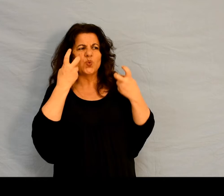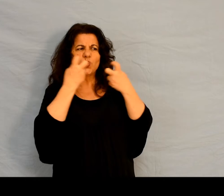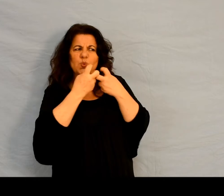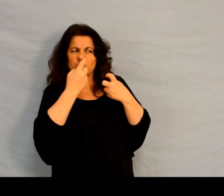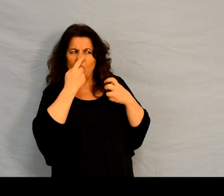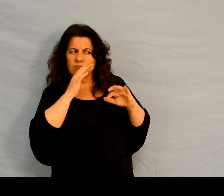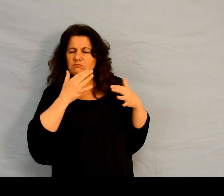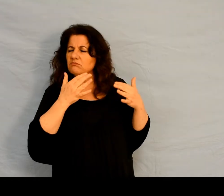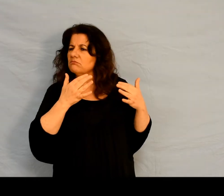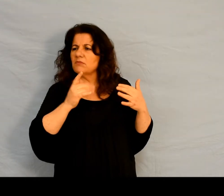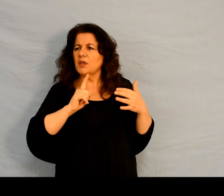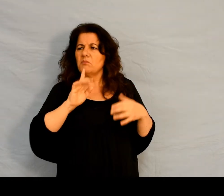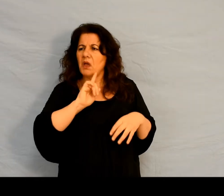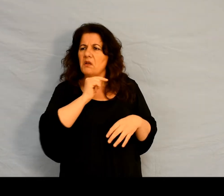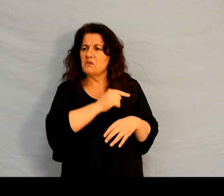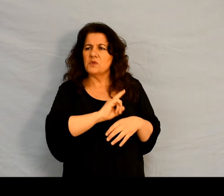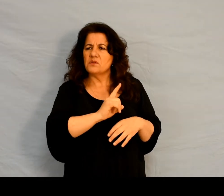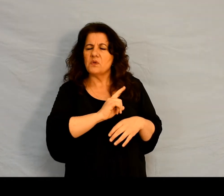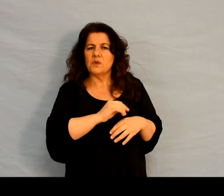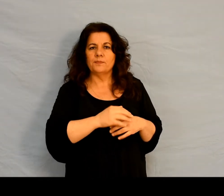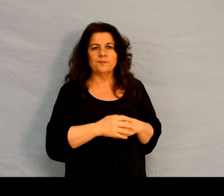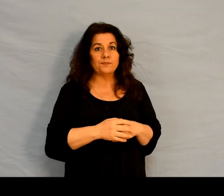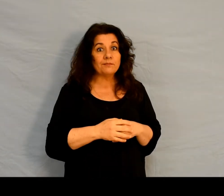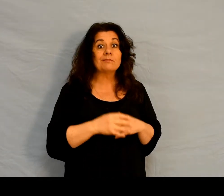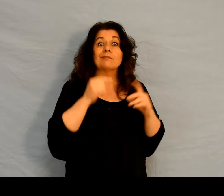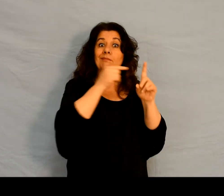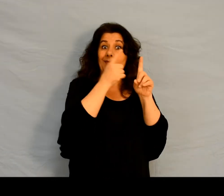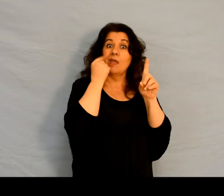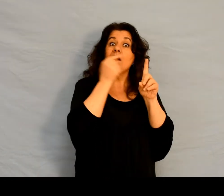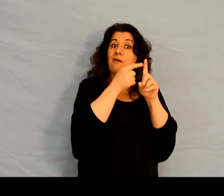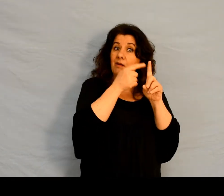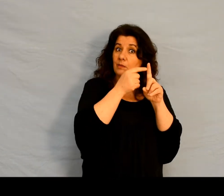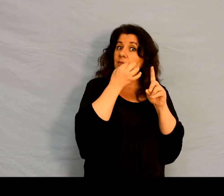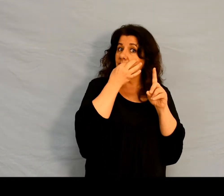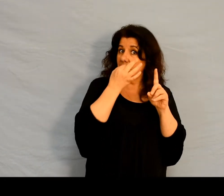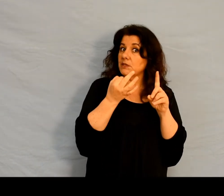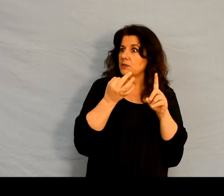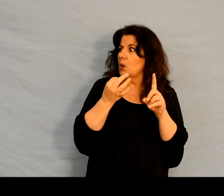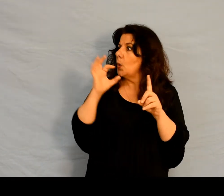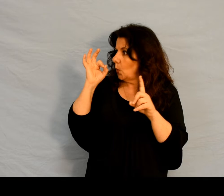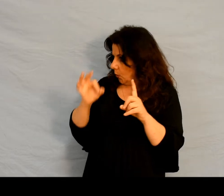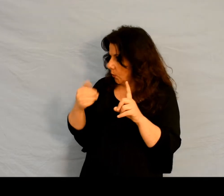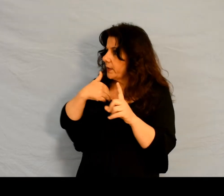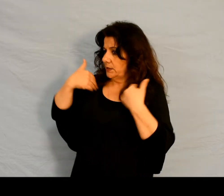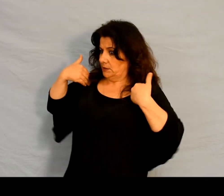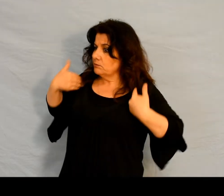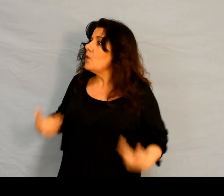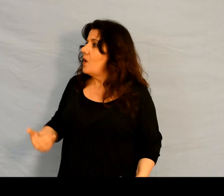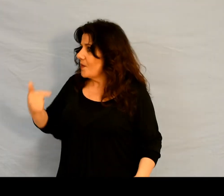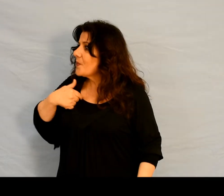ressemble. » Mais lui disait, « C'est bien moi. »